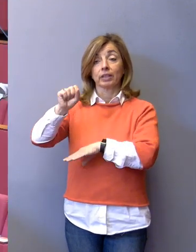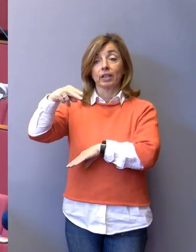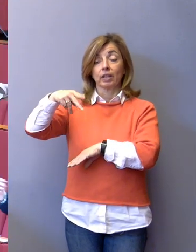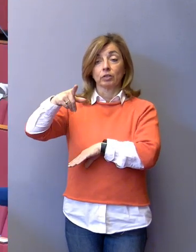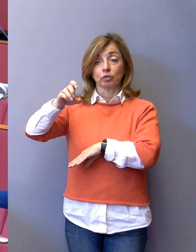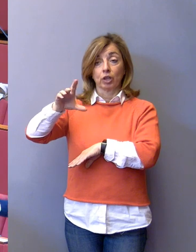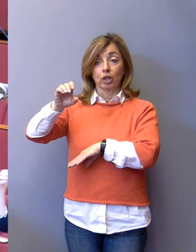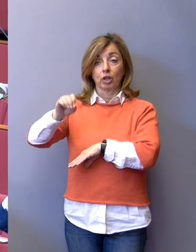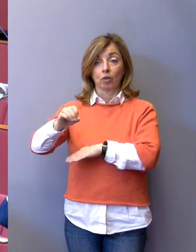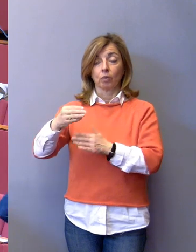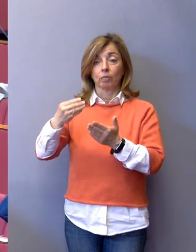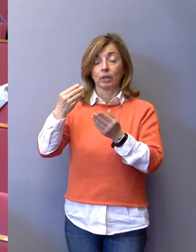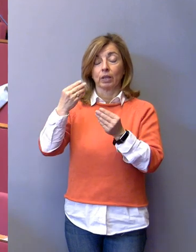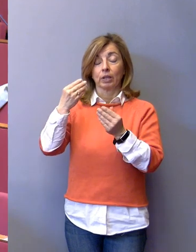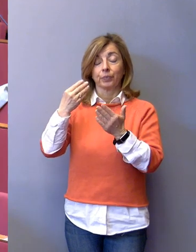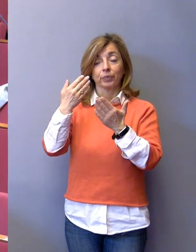d'ordine